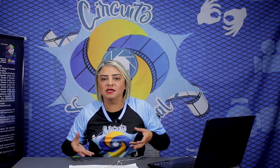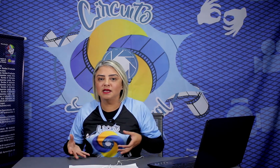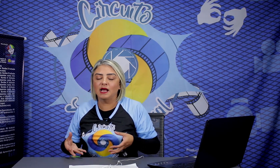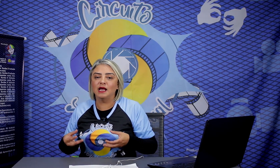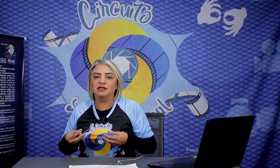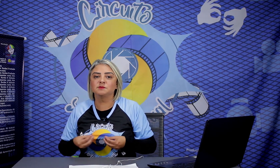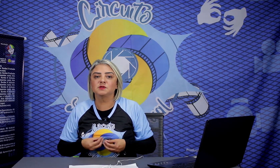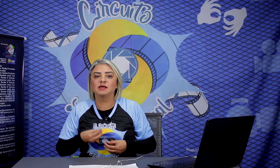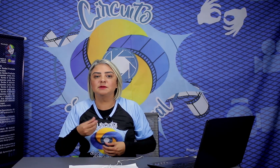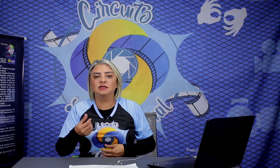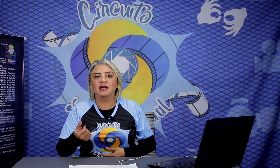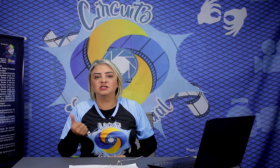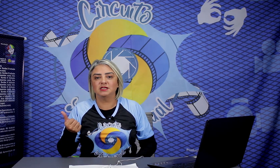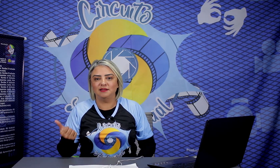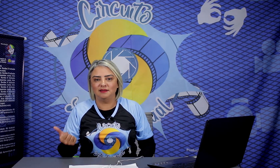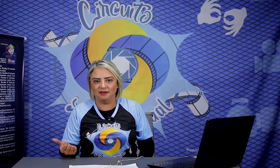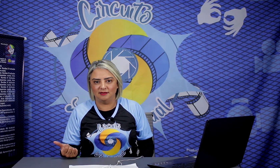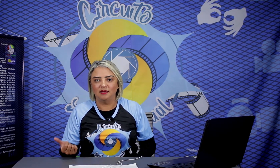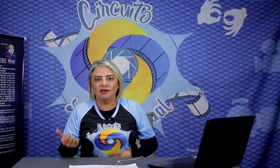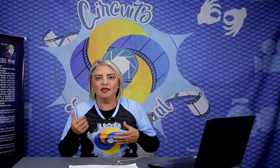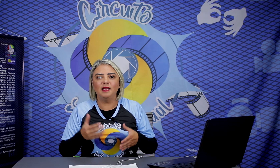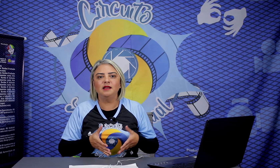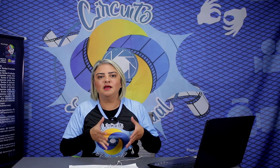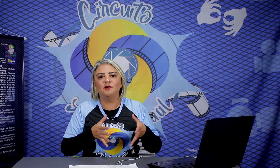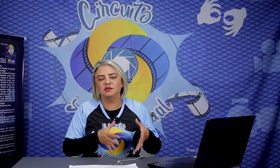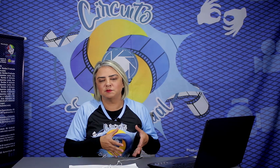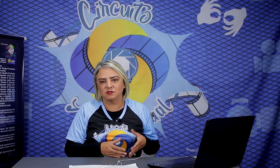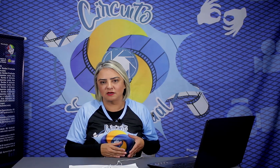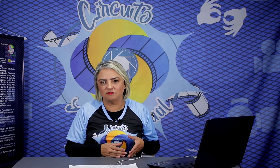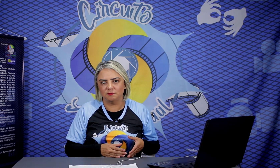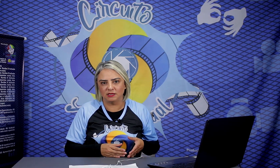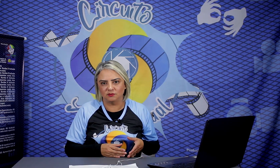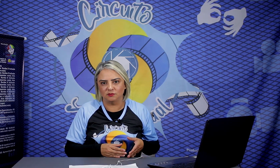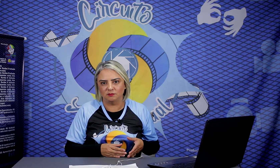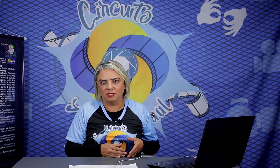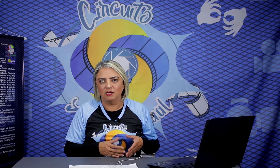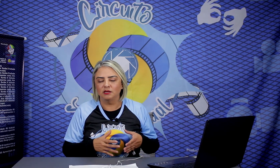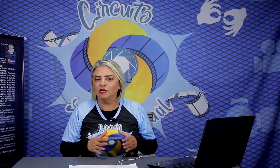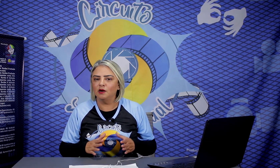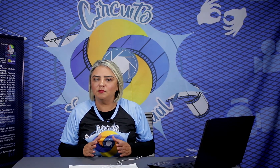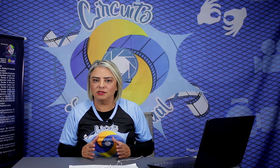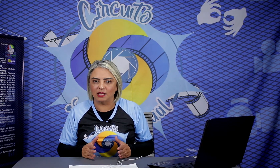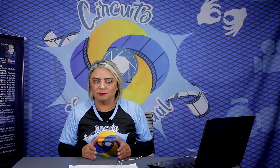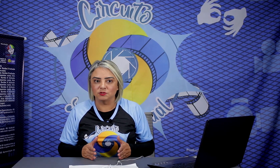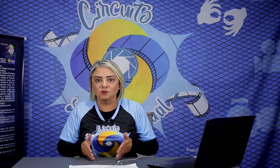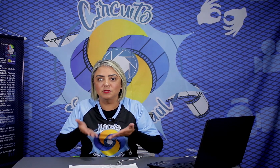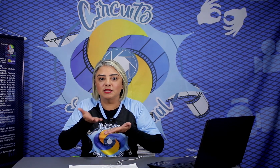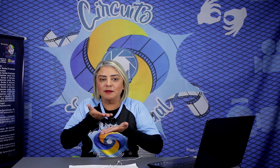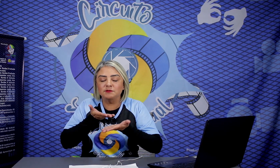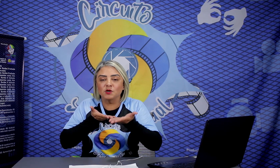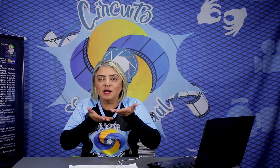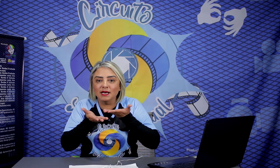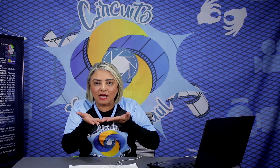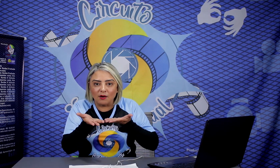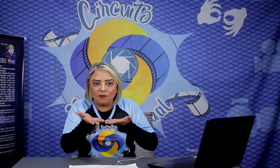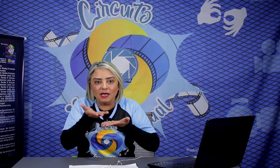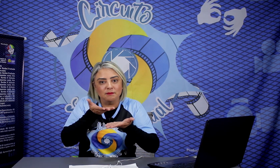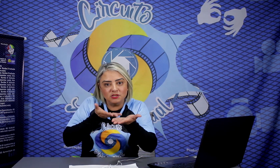a responsabilidade que é dele. Ele é o responsável pela turma, não o intérprete. O intérprete é o canal, é a